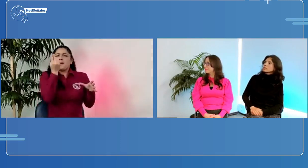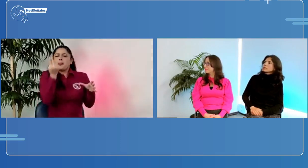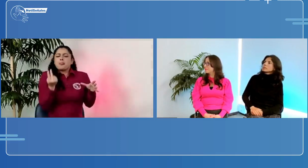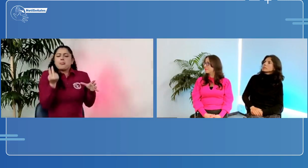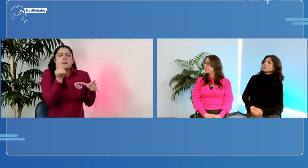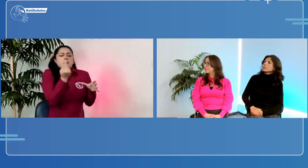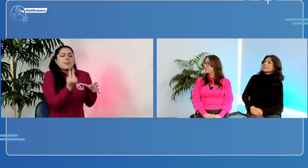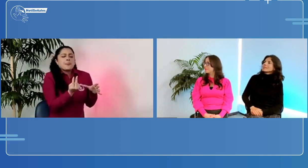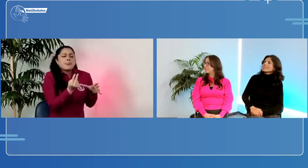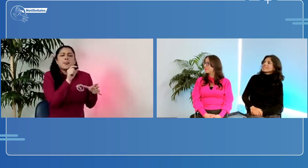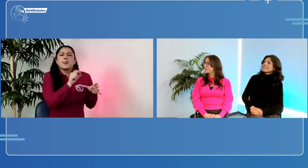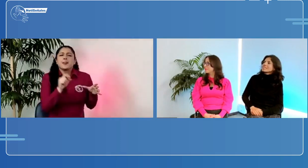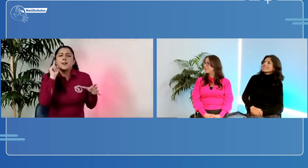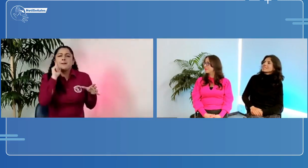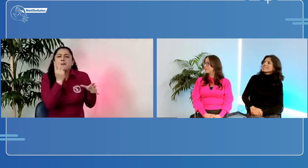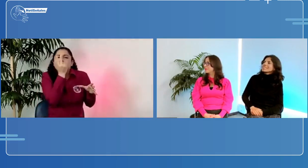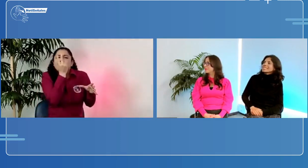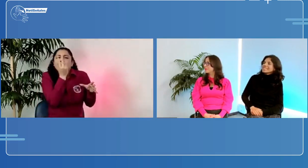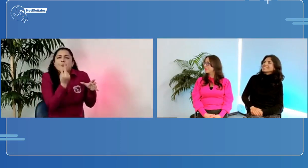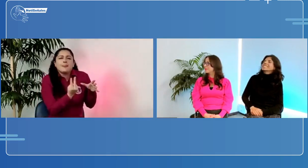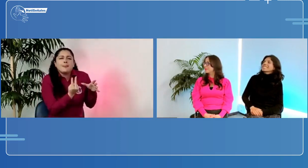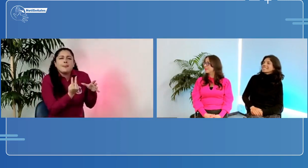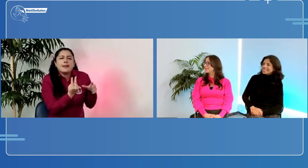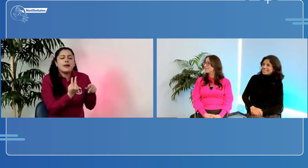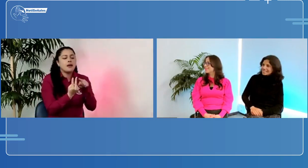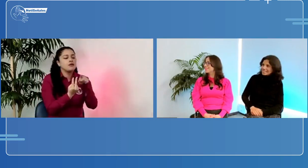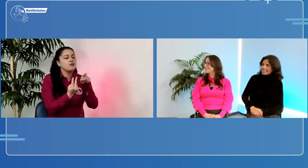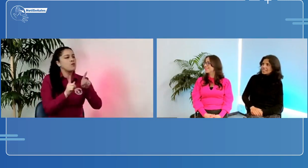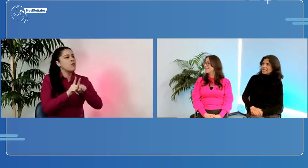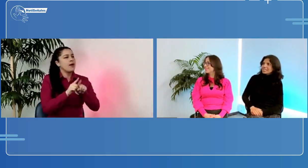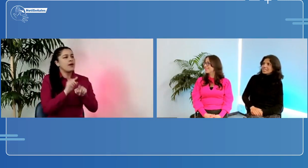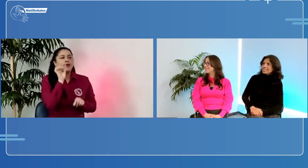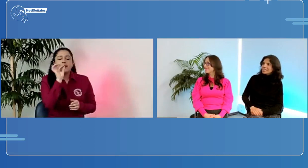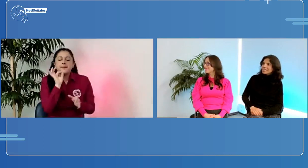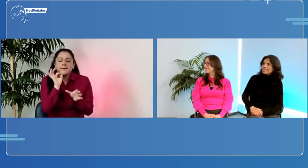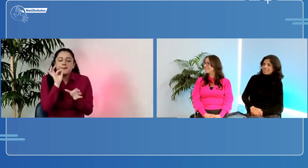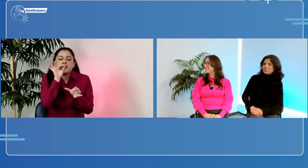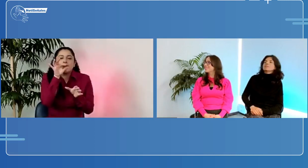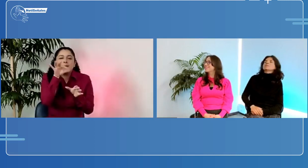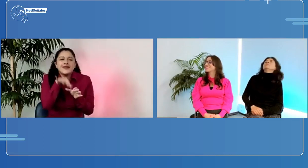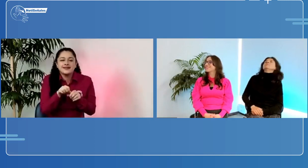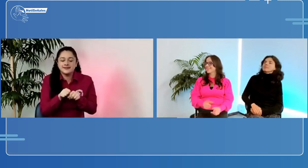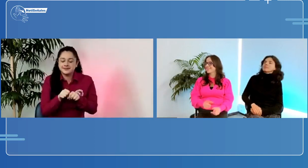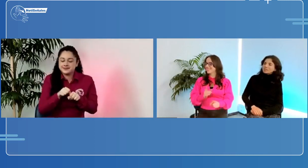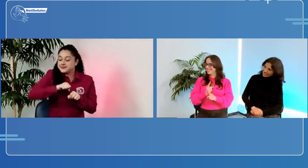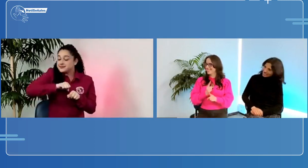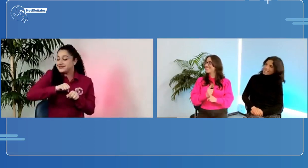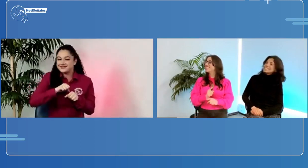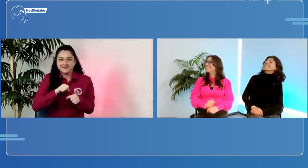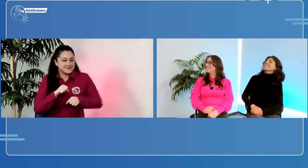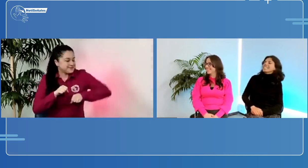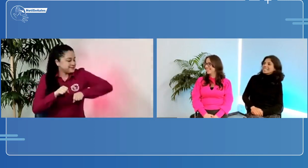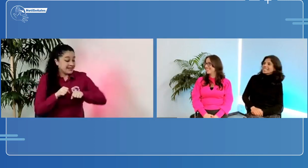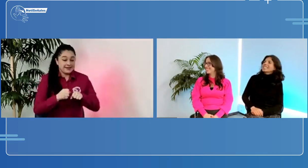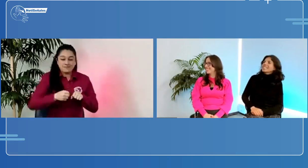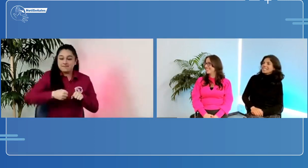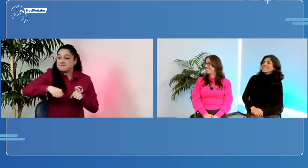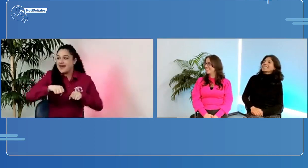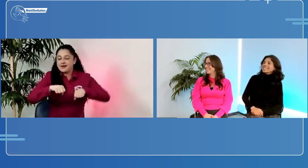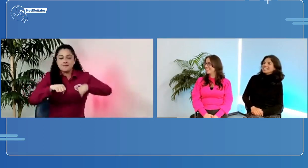pues tenemos estas dos personas sordas, o sea, entre la gran cantidad de personas tenemos a dos personas sordas, pero es como una semillita. Correcto. Esta